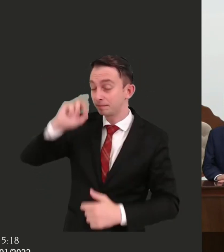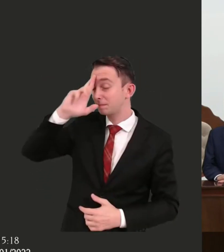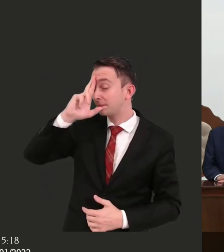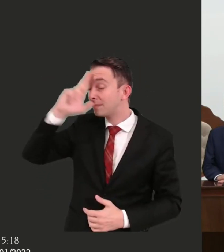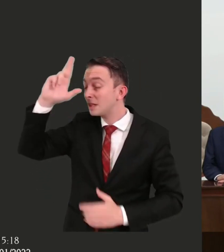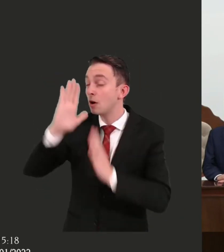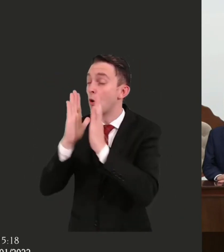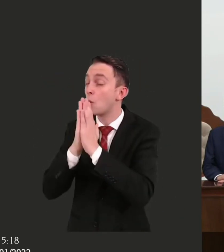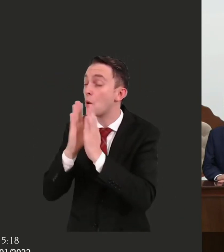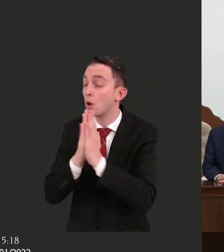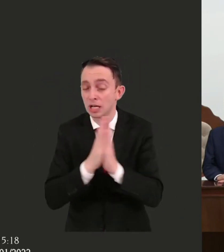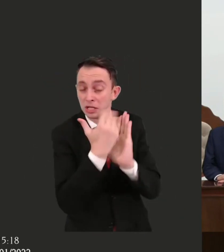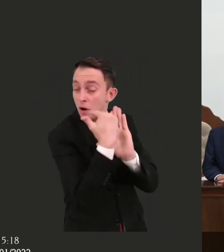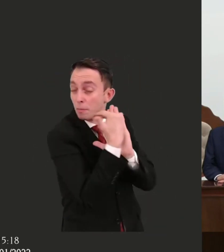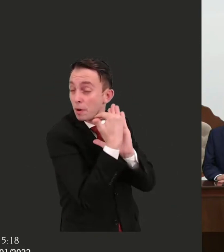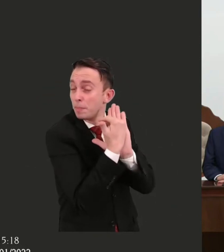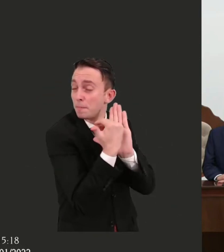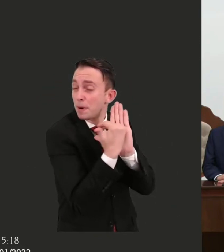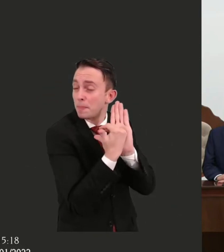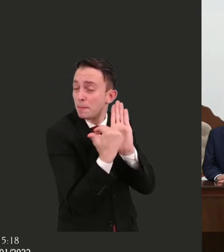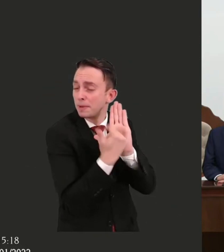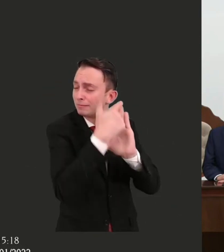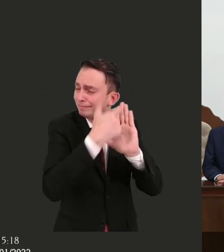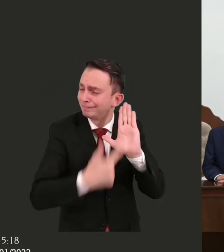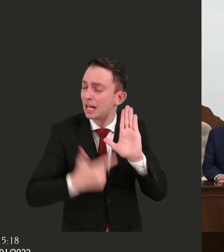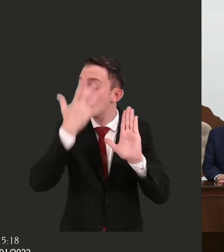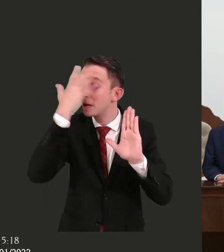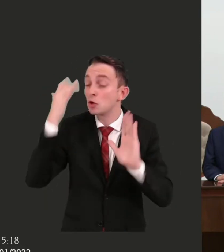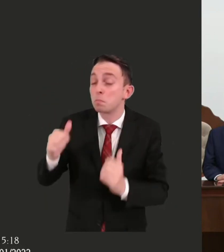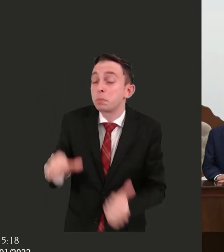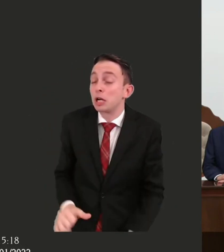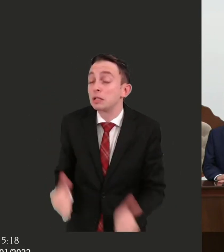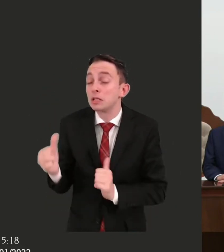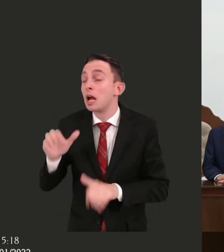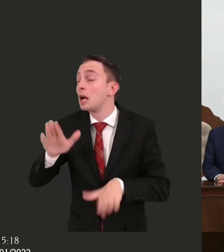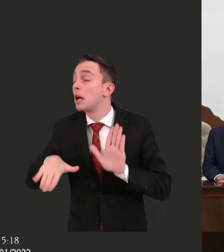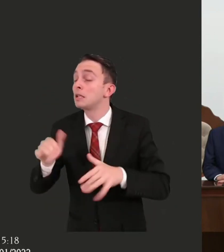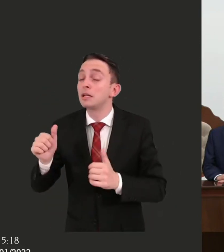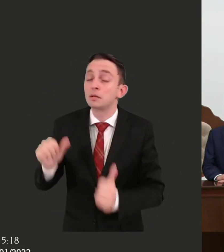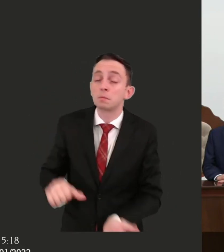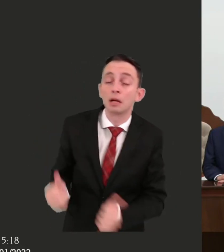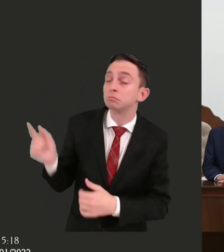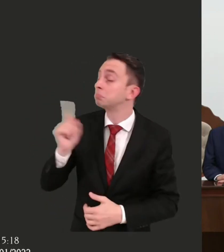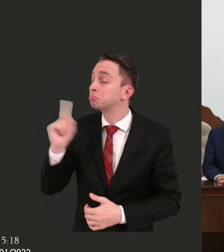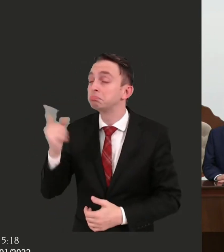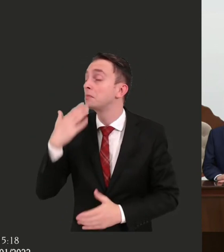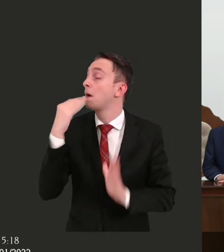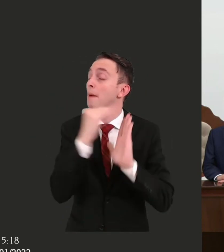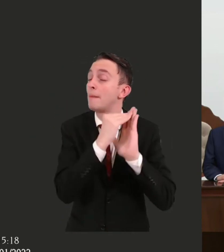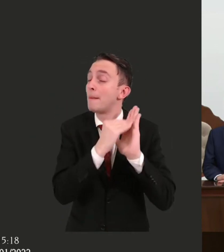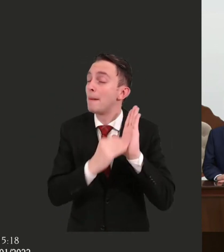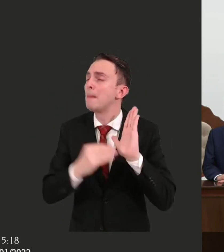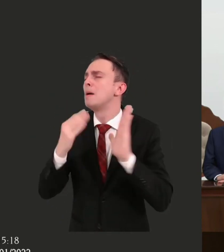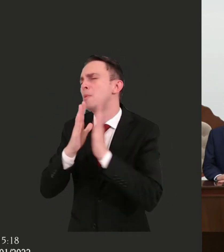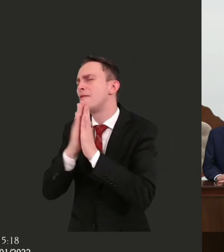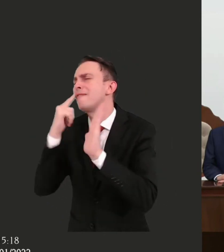até nós. Cada irmão e irmã testemunhado que pediu, olha por cada um, Senhor, e faz a